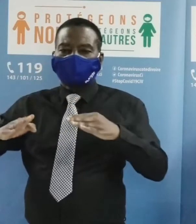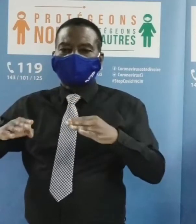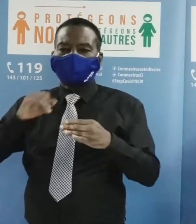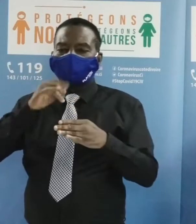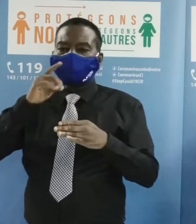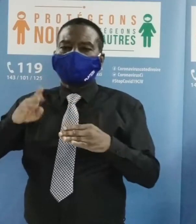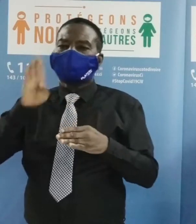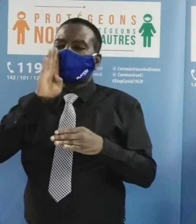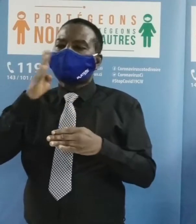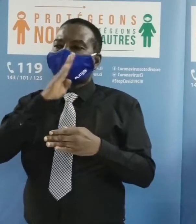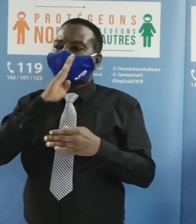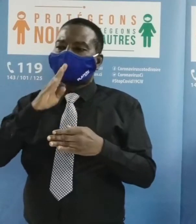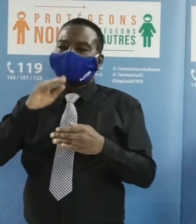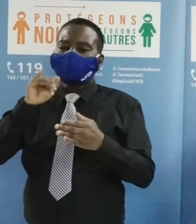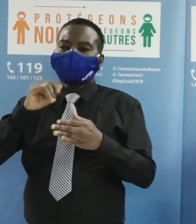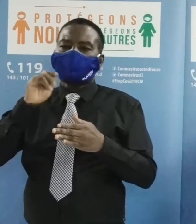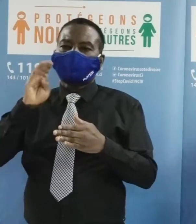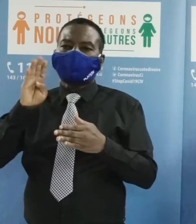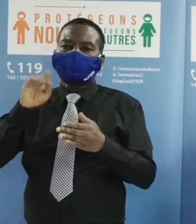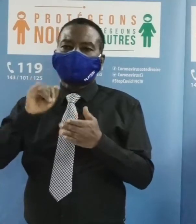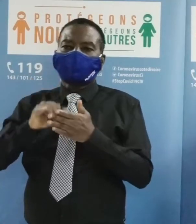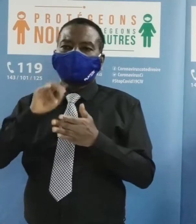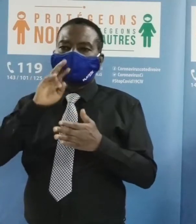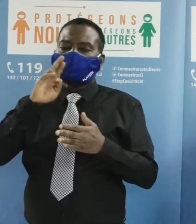bars ce sont les